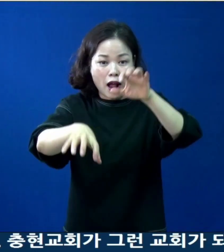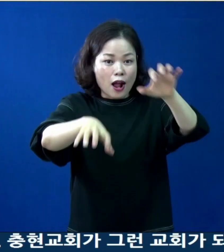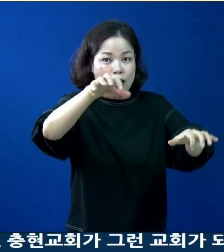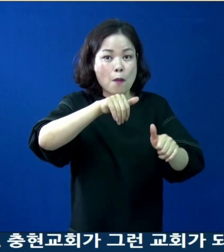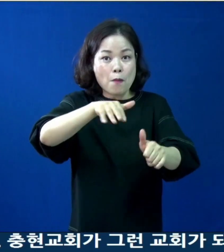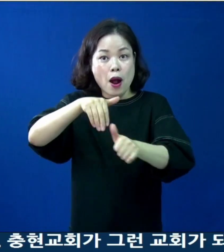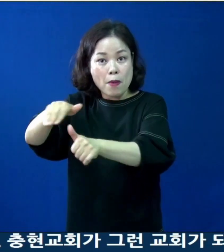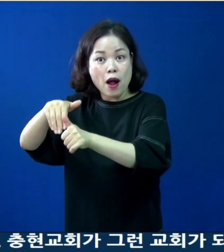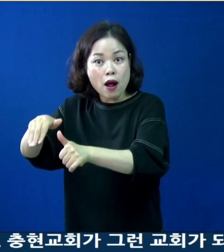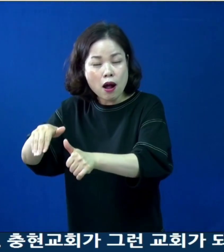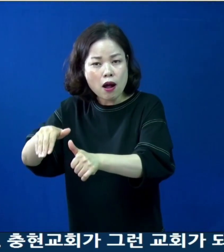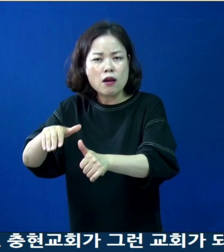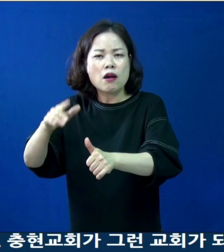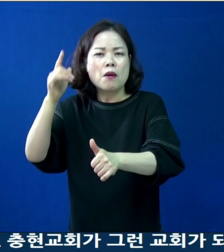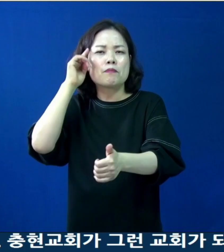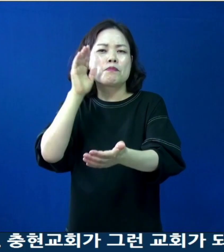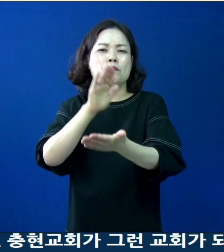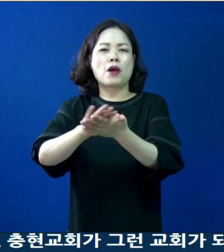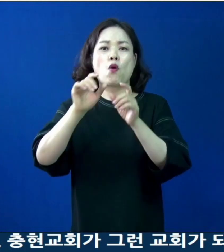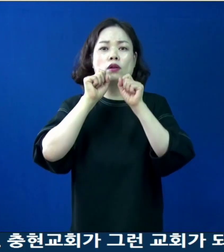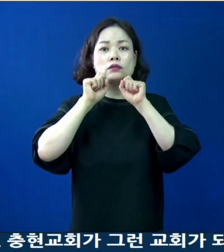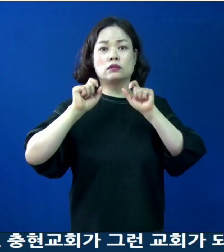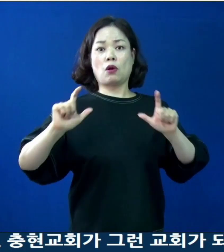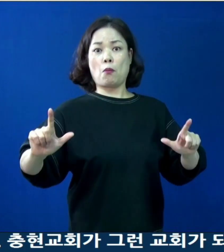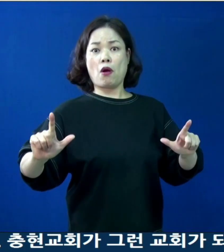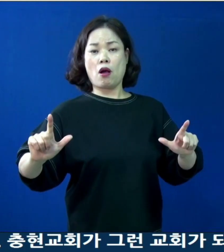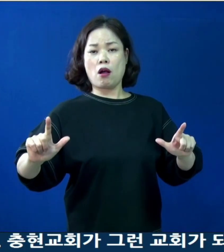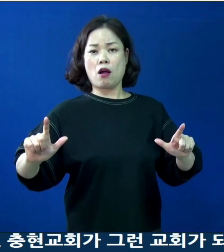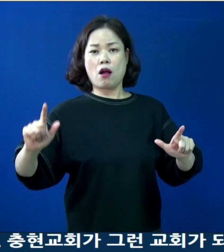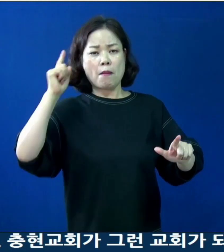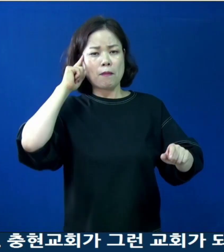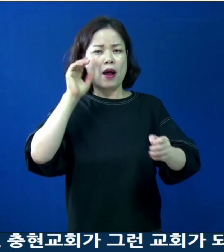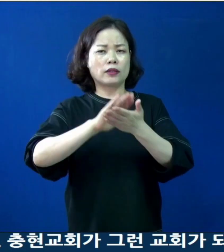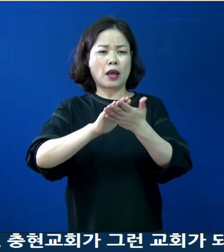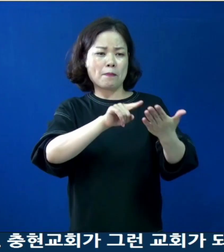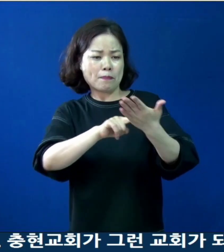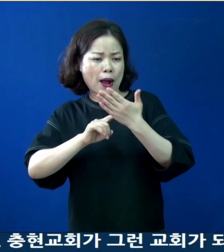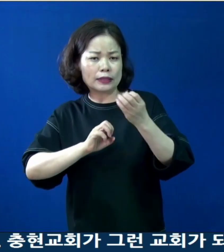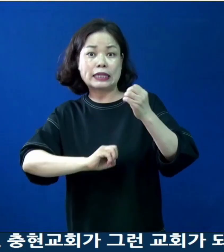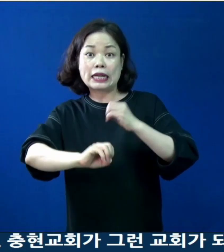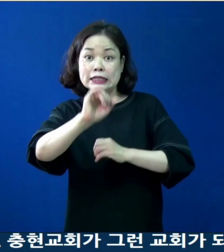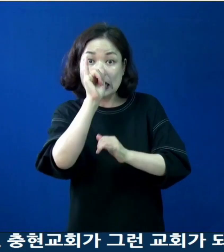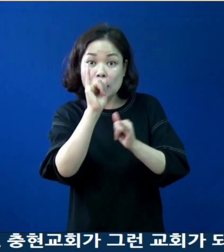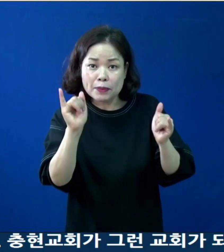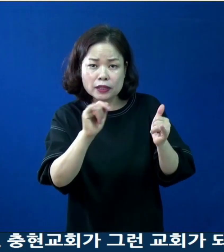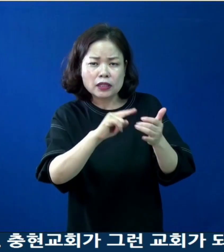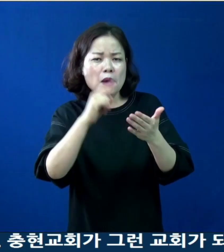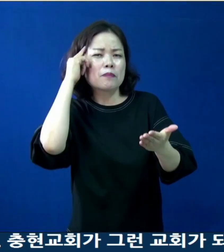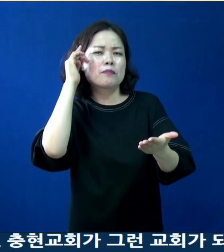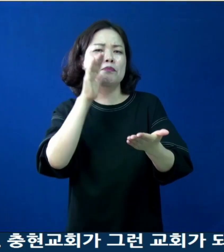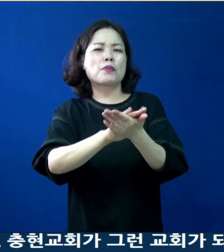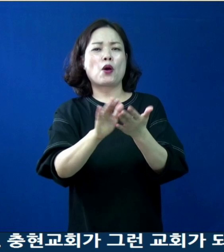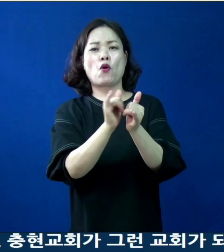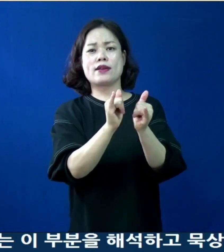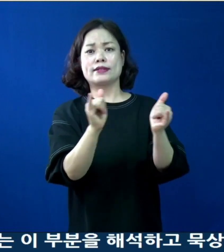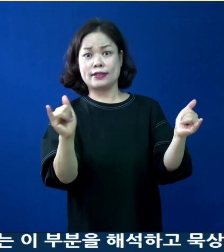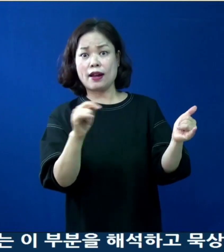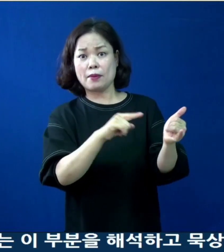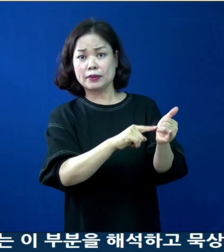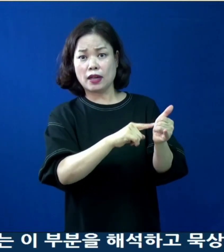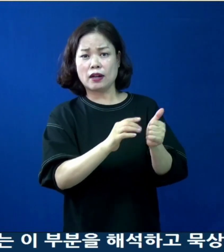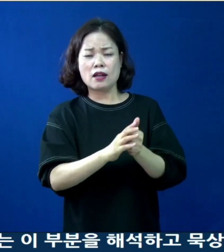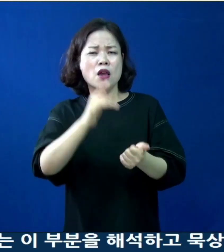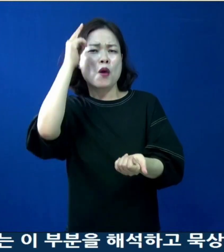뭐를 얘기하라 그랬습니까? 평화를 선포하라 그랬습니다. 그 평화에 반응하는 사람이 있거든. 그 사람이 평화의 사람이다. A man of